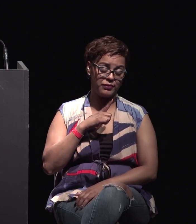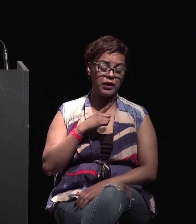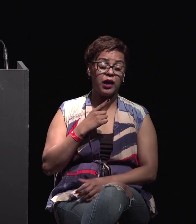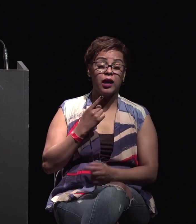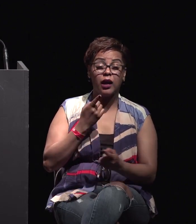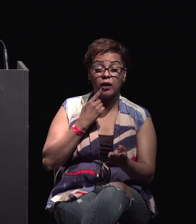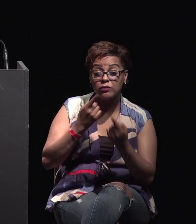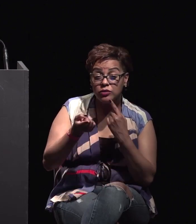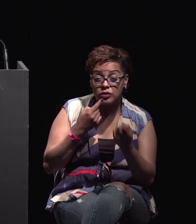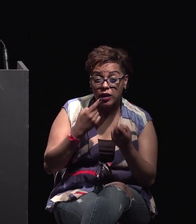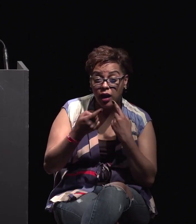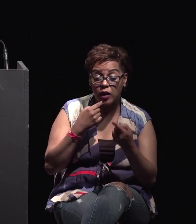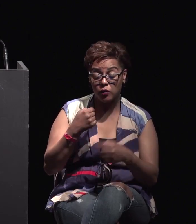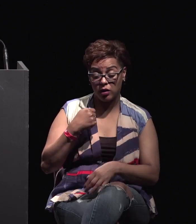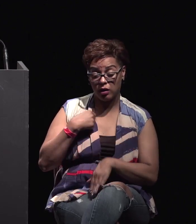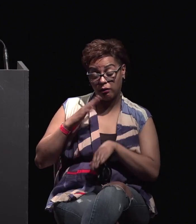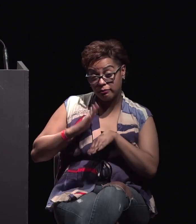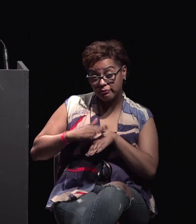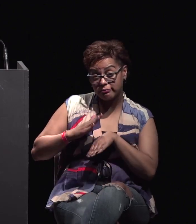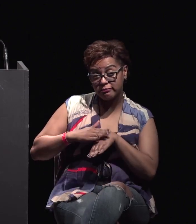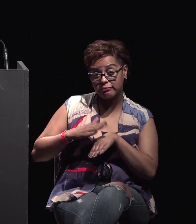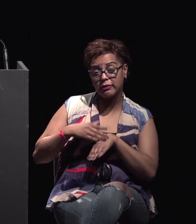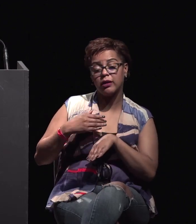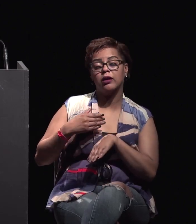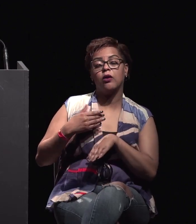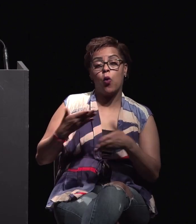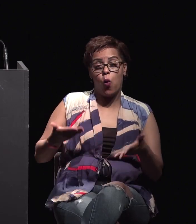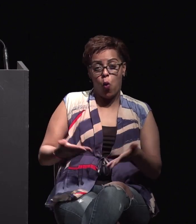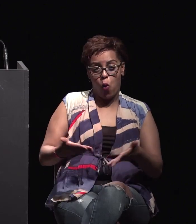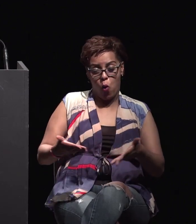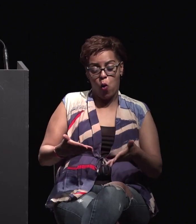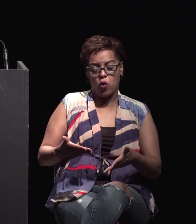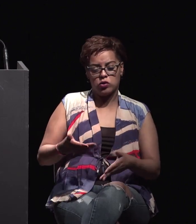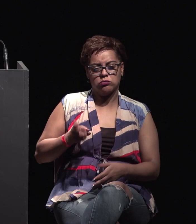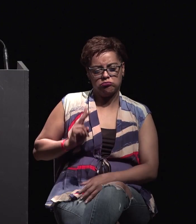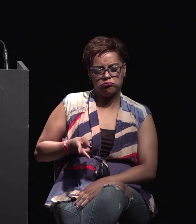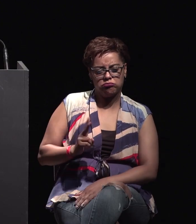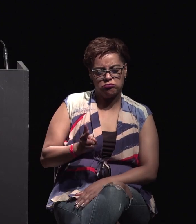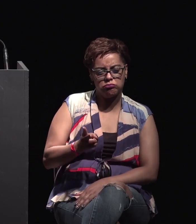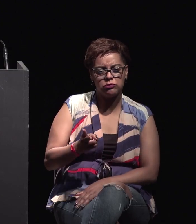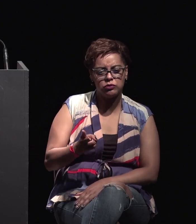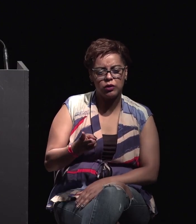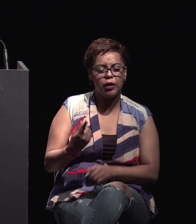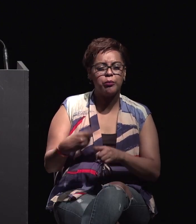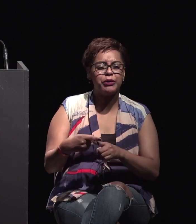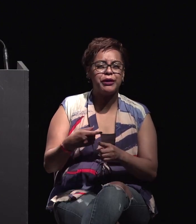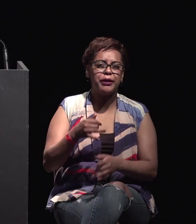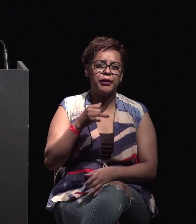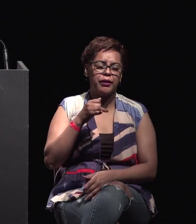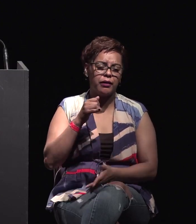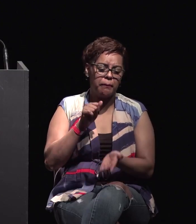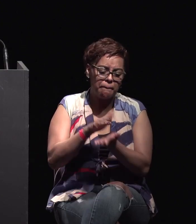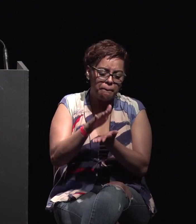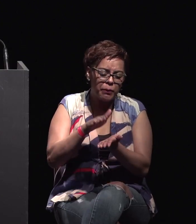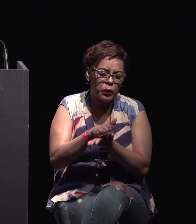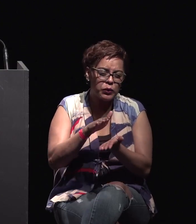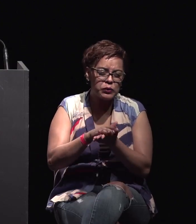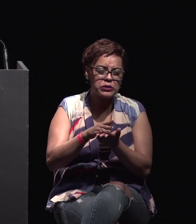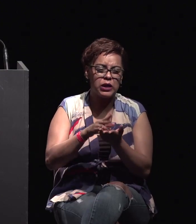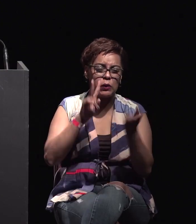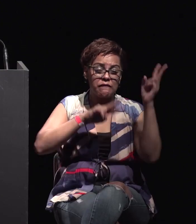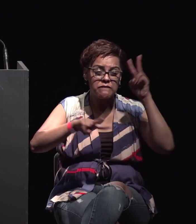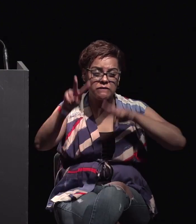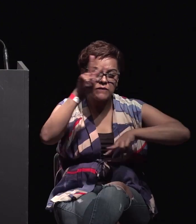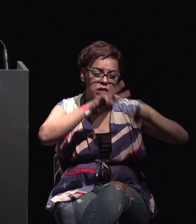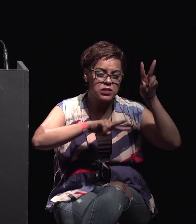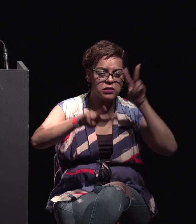diálogo muito efetivo hoje, né? Essa coisa da produção de